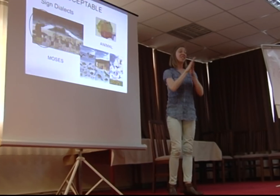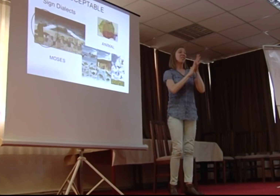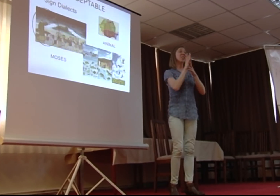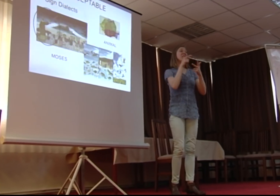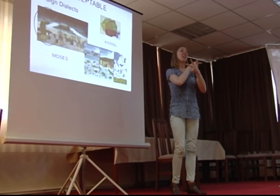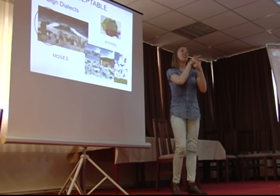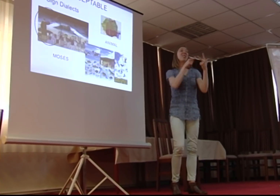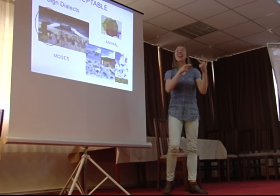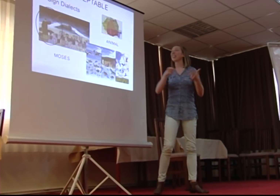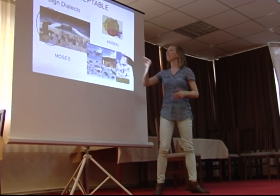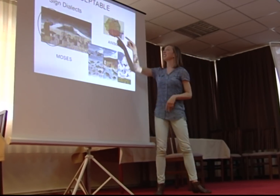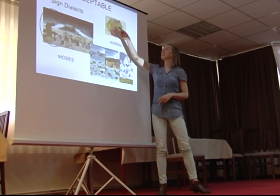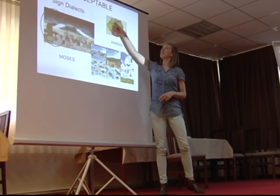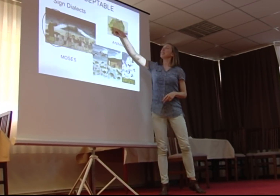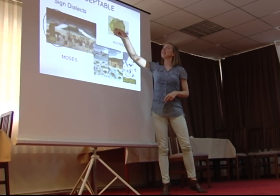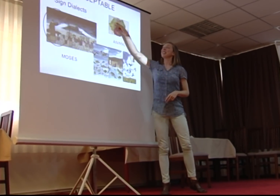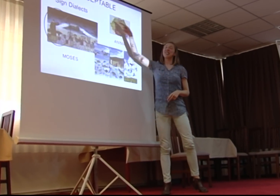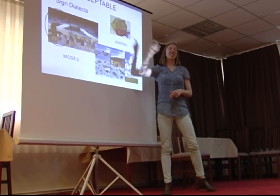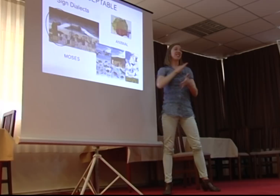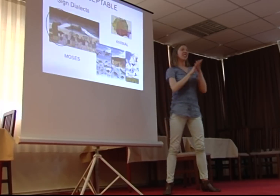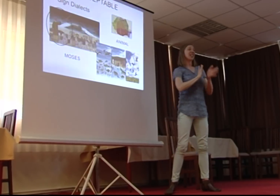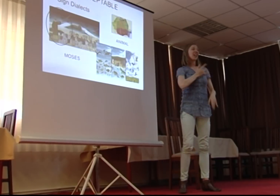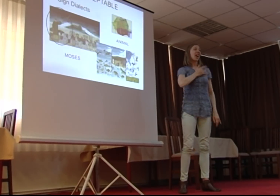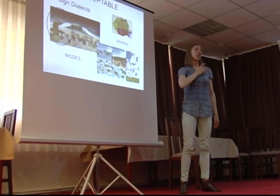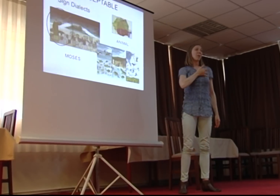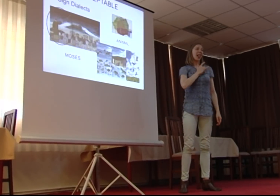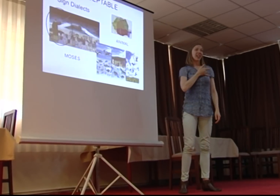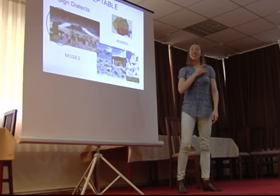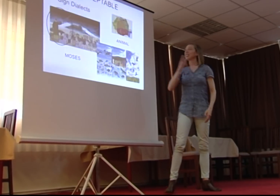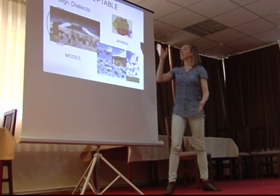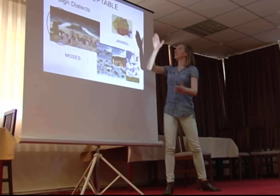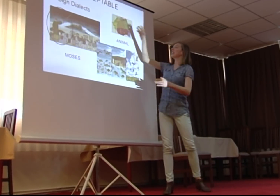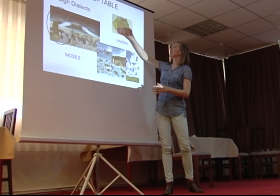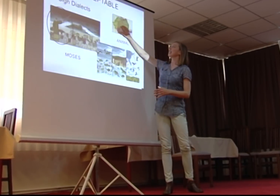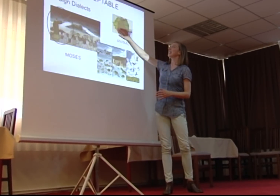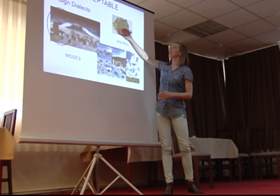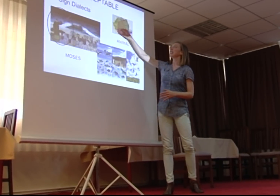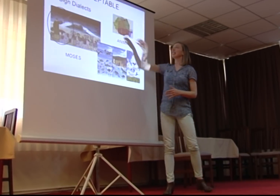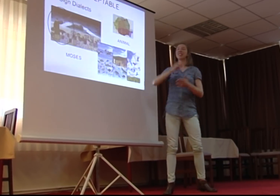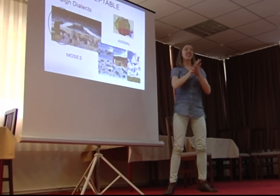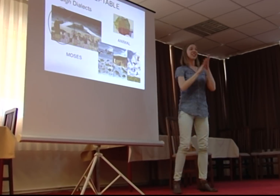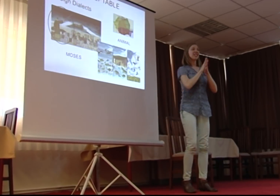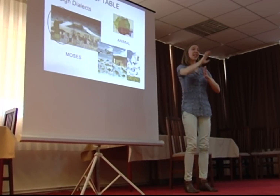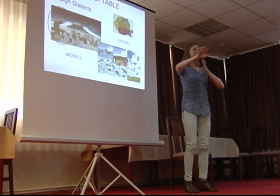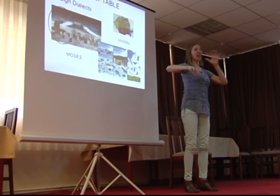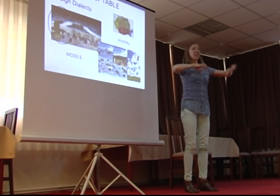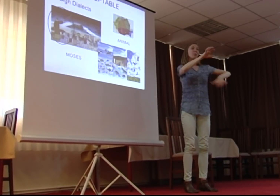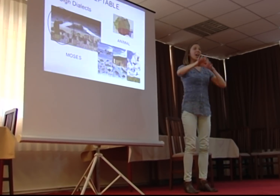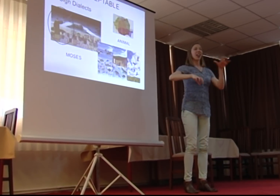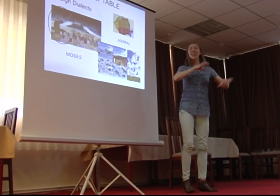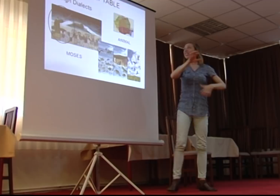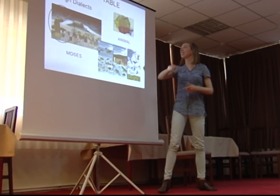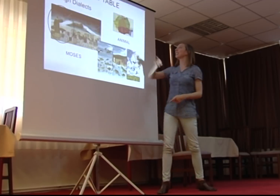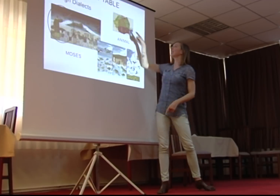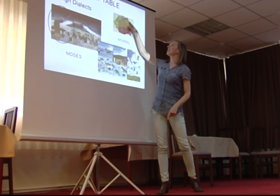но тука глувите луѓе остануваат во незнаење. Кој е Господ? Што тој вели? Ни ништо не знаеме. Овој